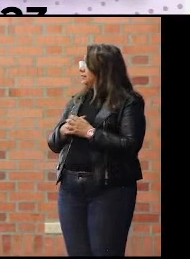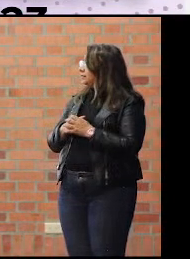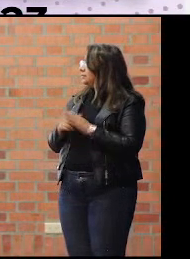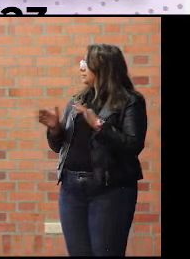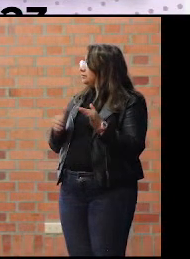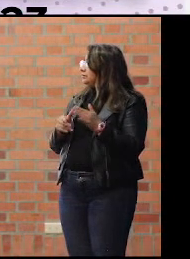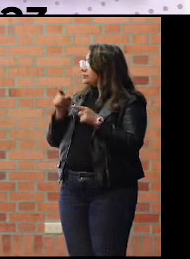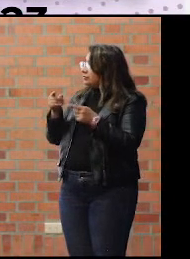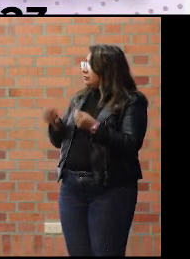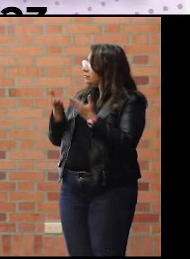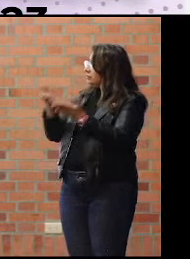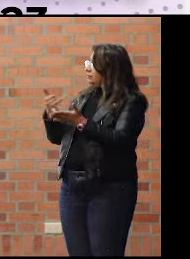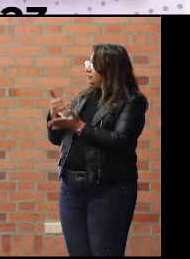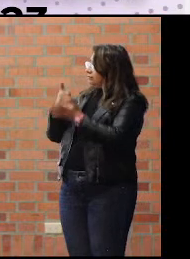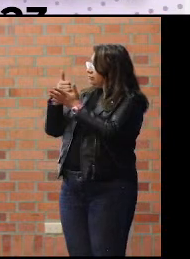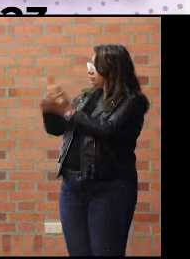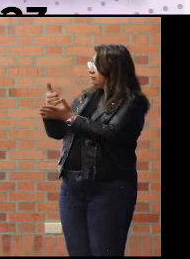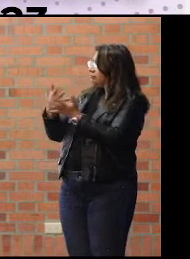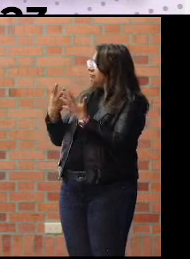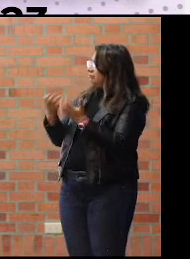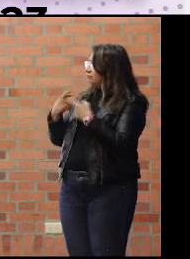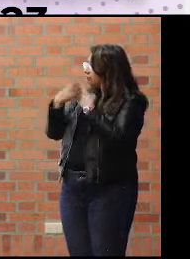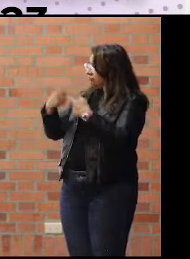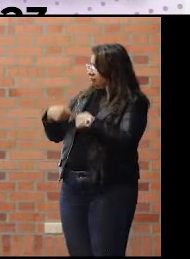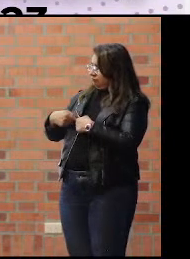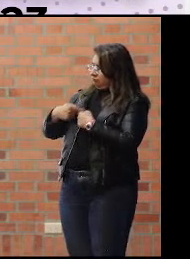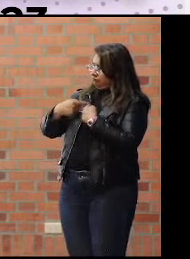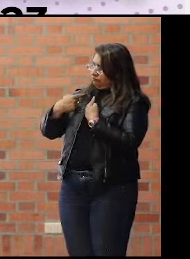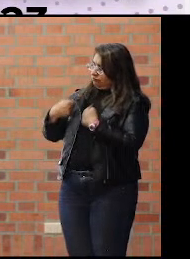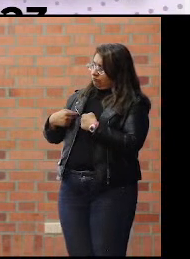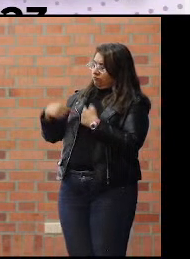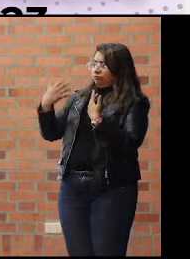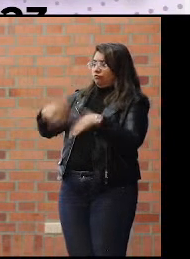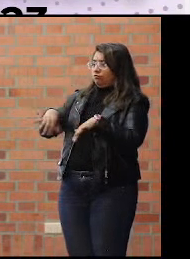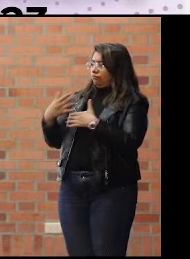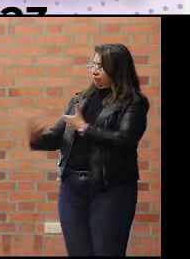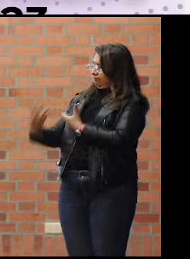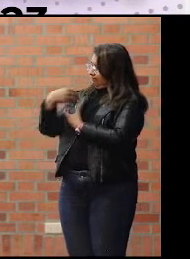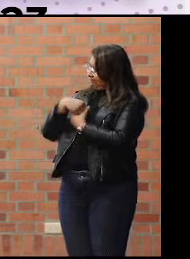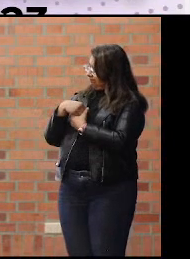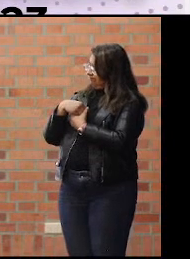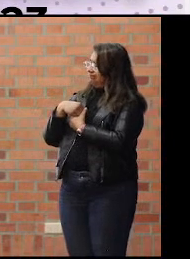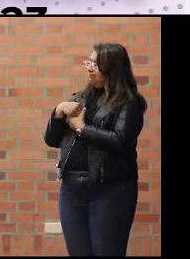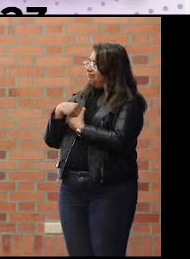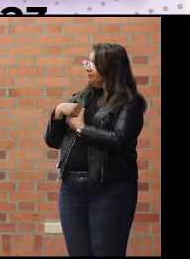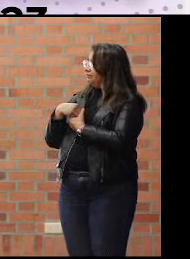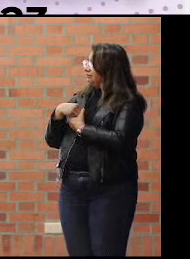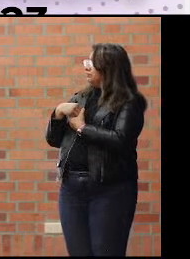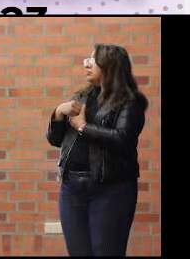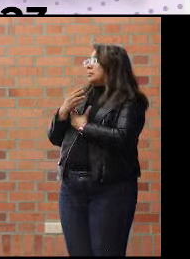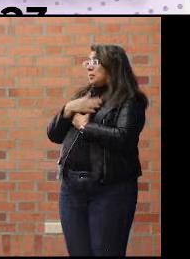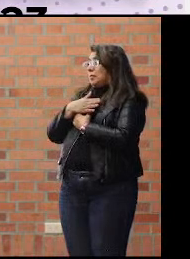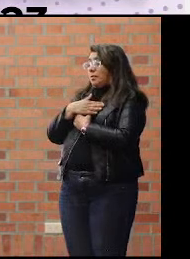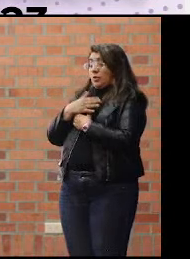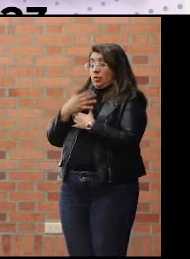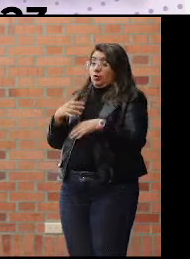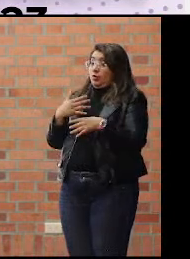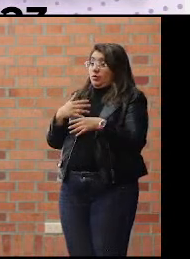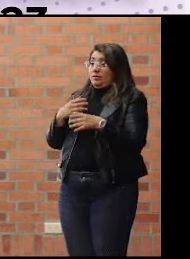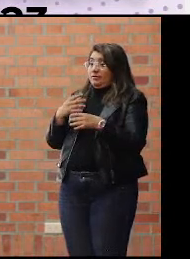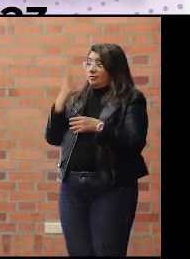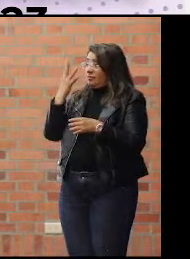a este premio y Quiero agradecer De corazón a todas las personas que lo han hecho posible Me parece increíble